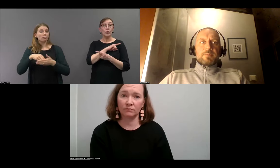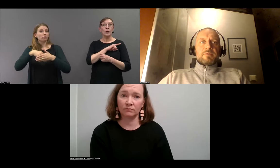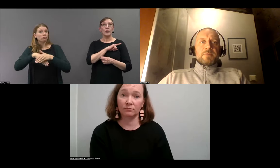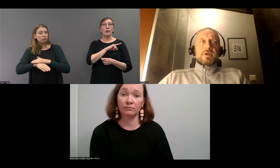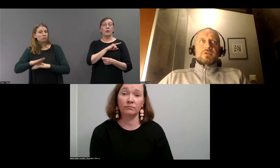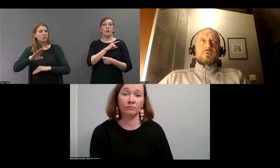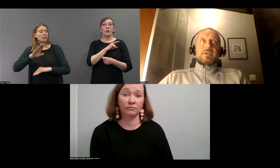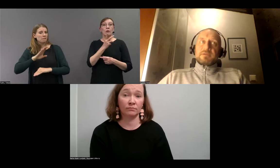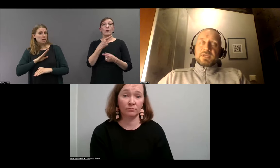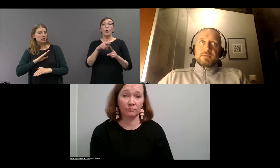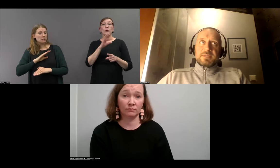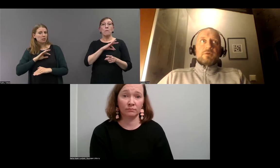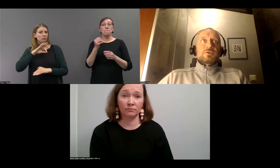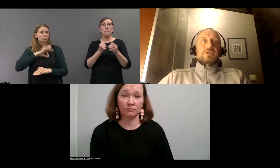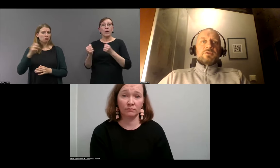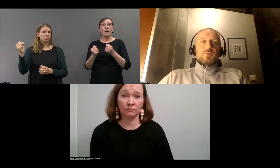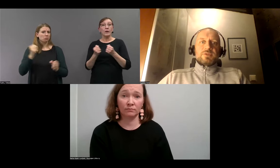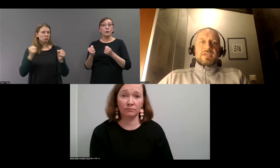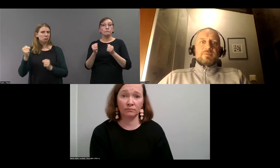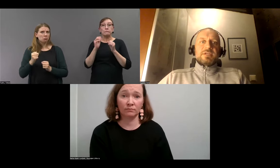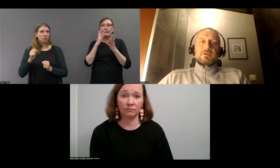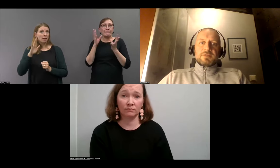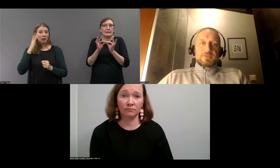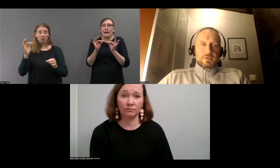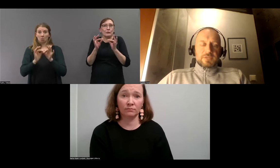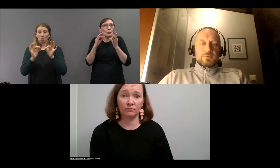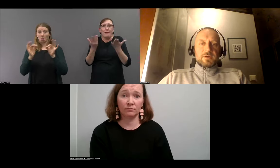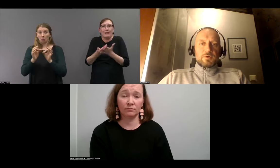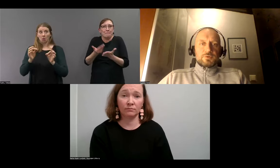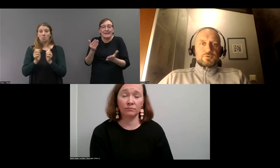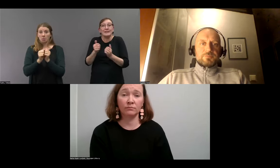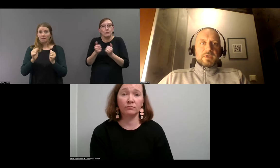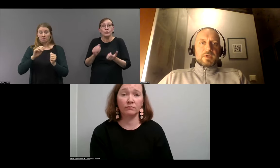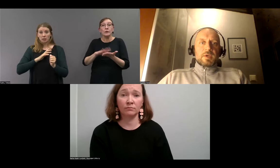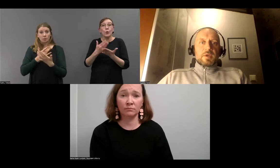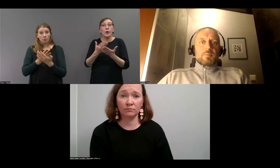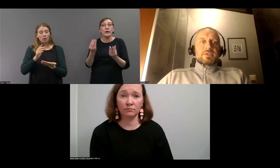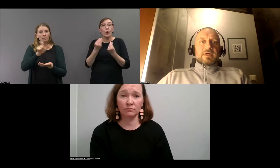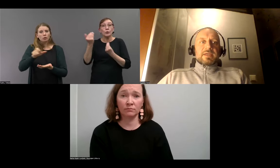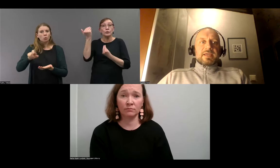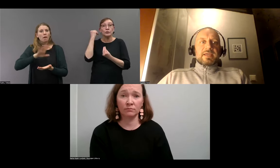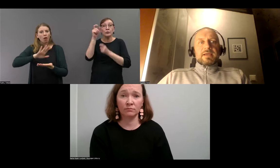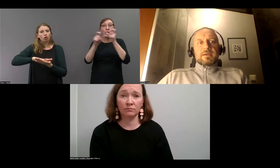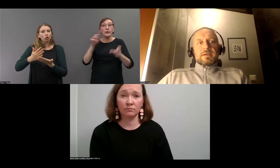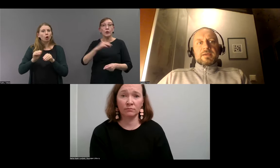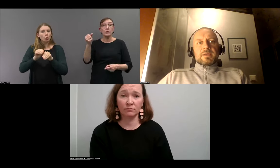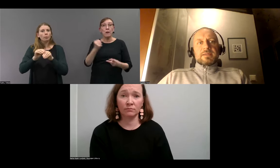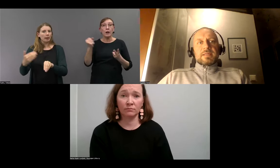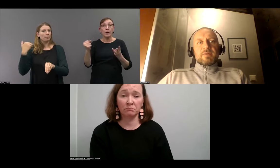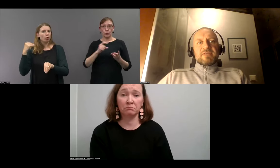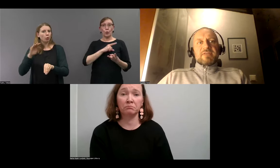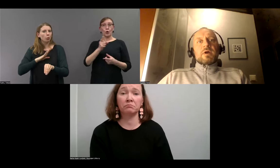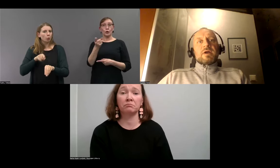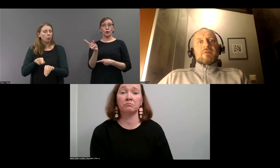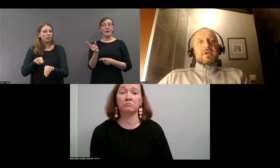aika paljon palkattunakin, en tiedä onko sattumaa, mutta ihmisiä, jotka ovat jollain tulkin koulutus. Mutta heillä